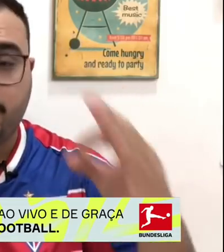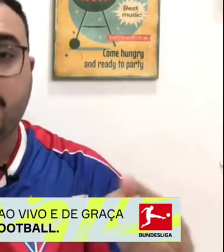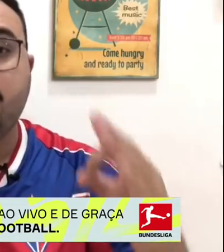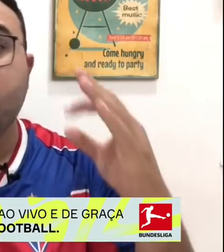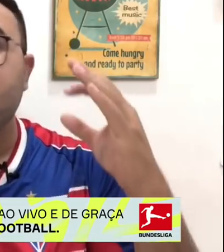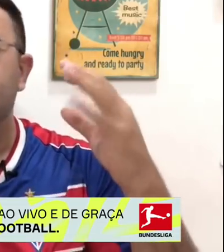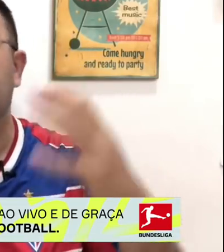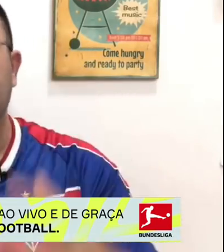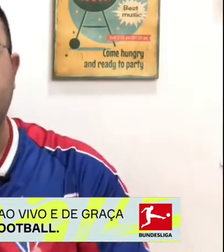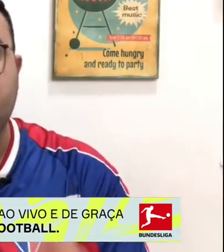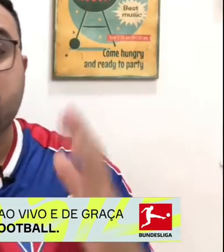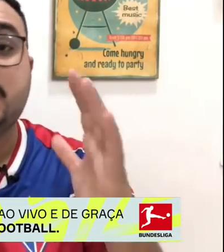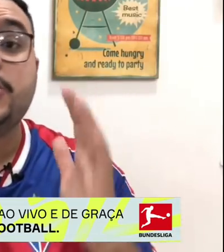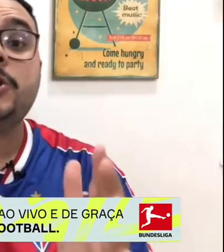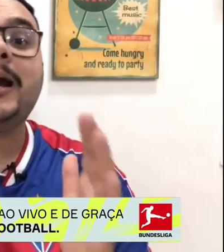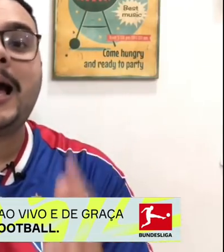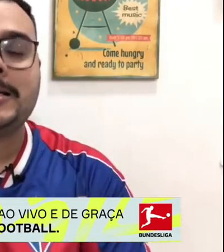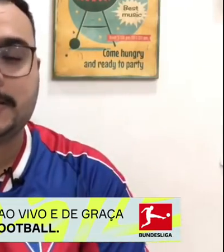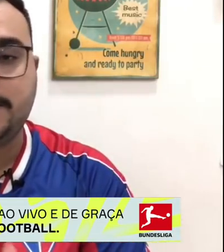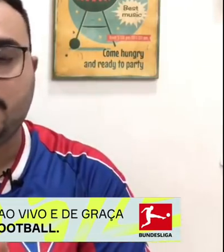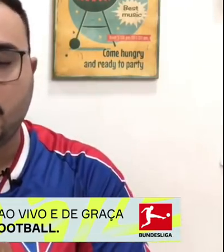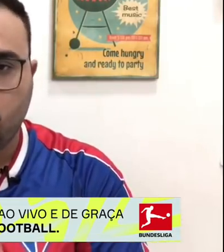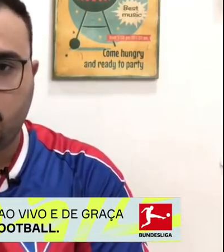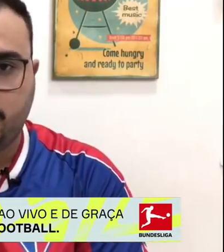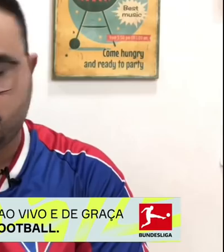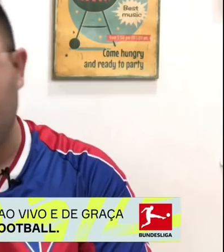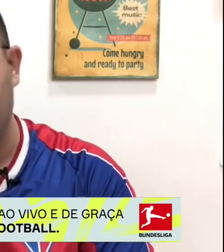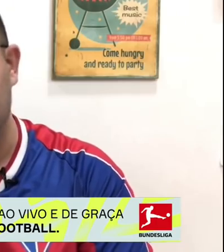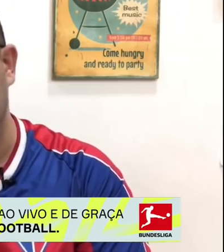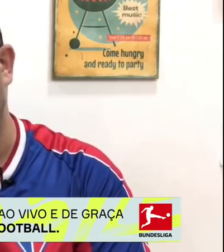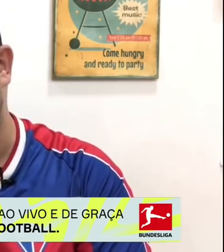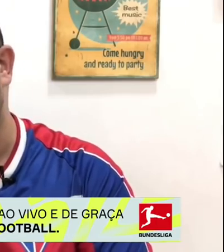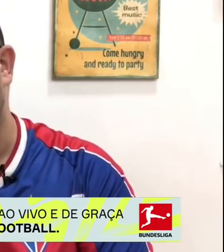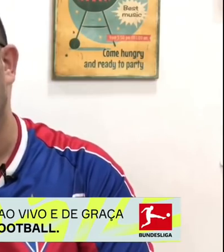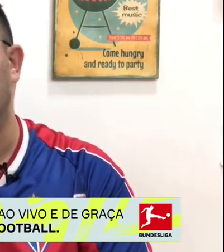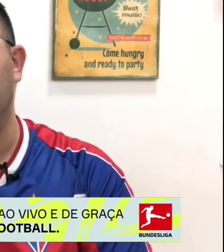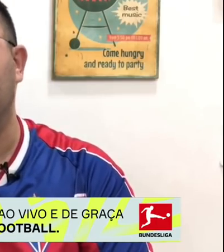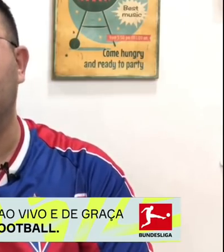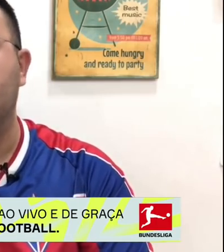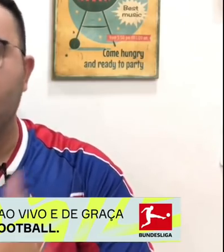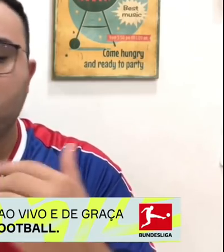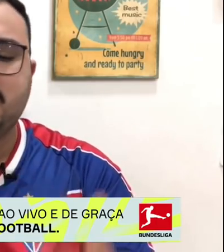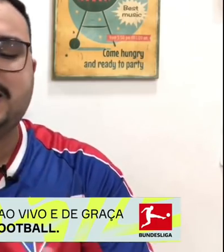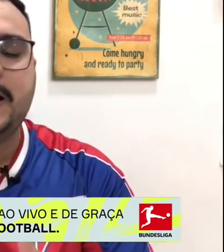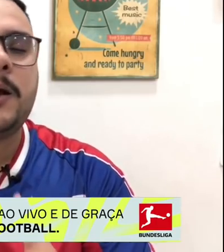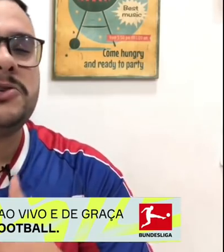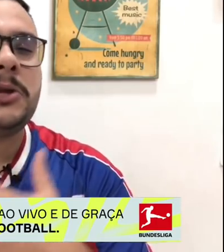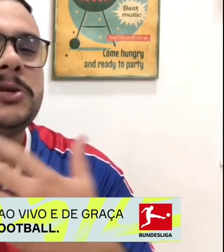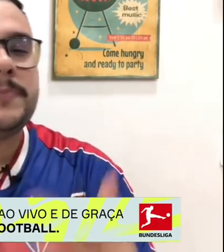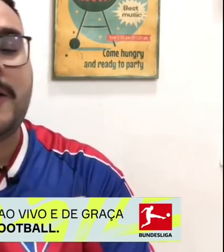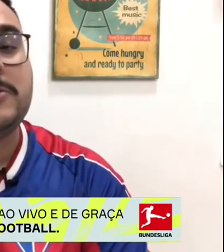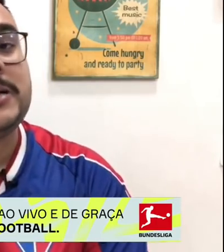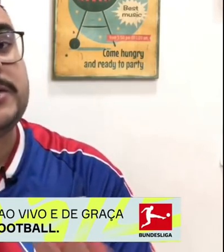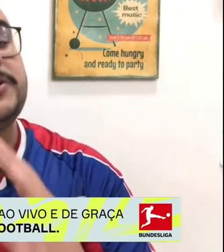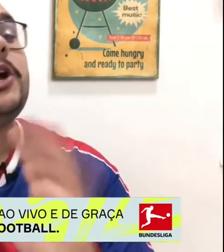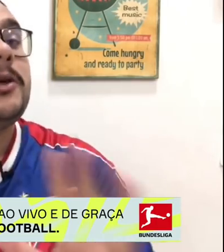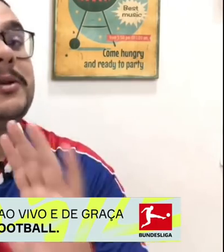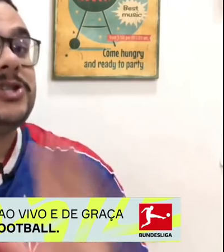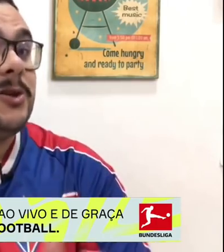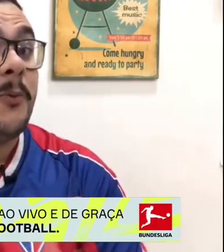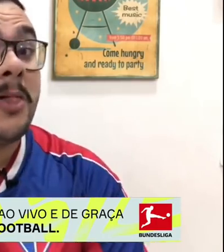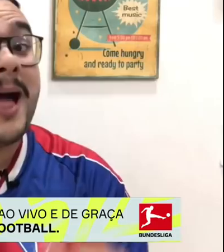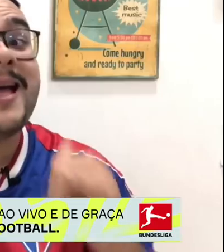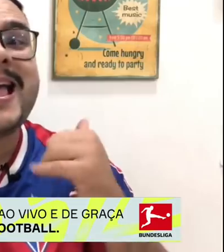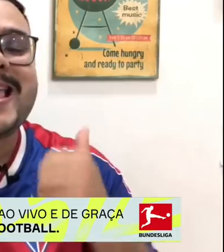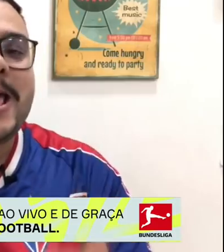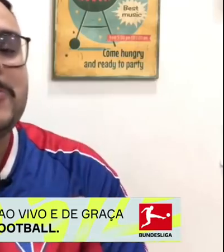ao vivo, exclusivos e de graça no OneFootball. Começou com o Campeonato Alemão, a Bundesliga, que eu já trouxe para vocês. Vocês já estão assistindo